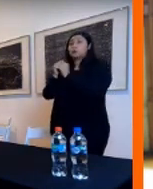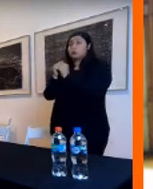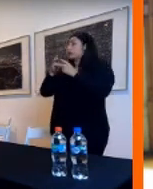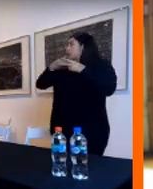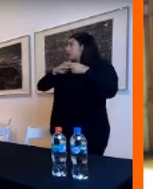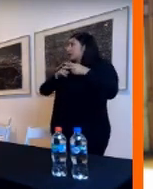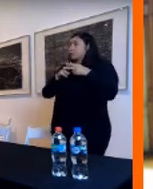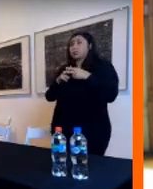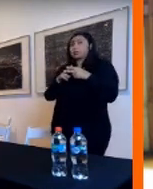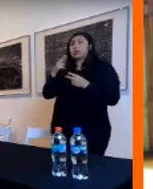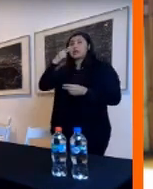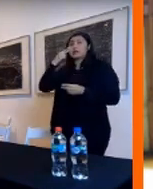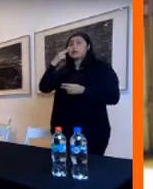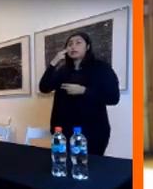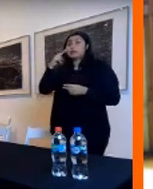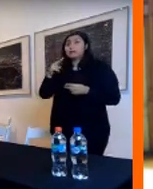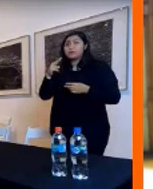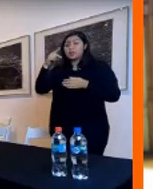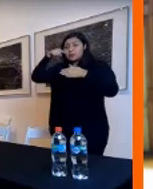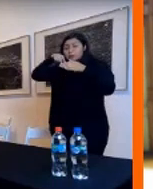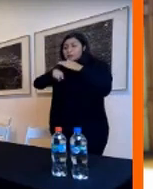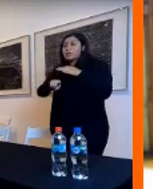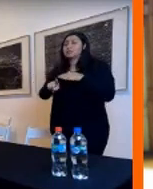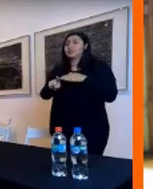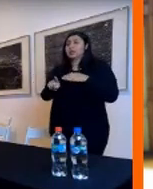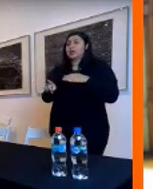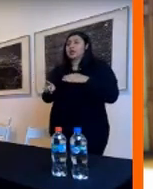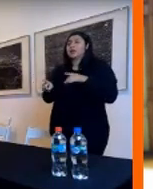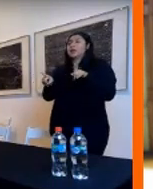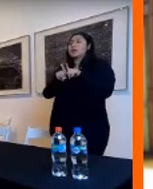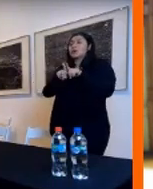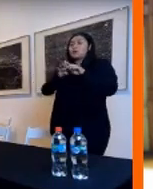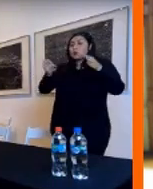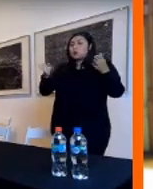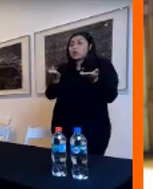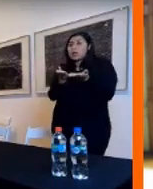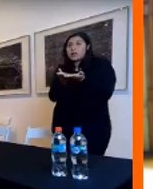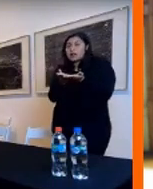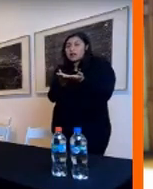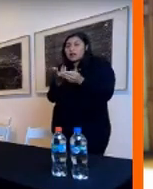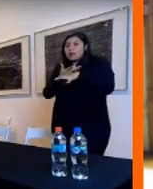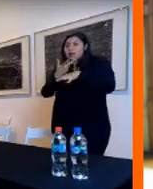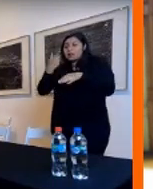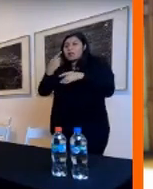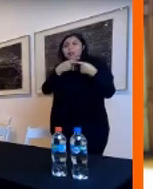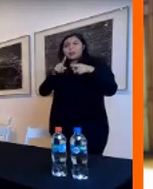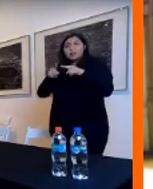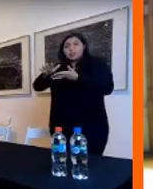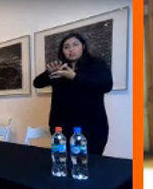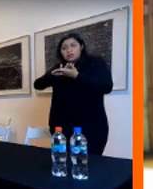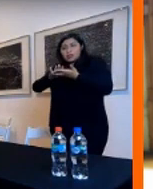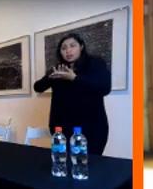Allá, que yo le digo que es como un Arturito de la Guerra de las Galaxias, una cajita con ruedas, donde en su interior vienen distintos